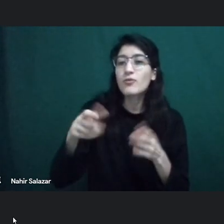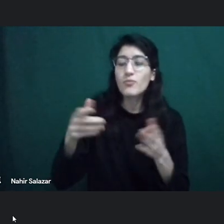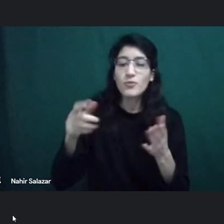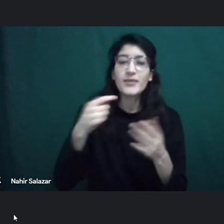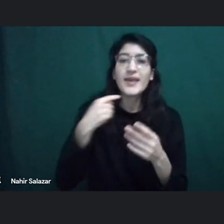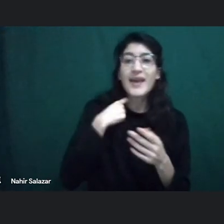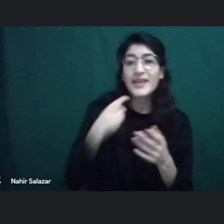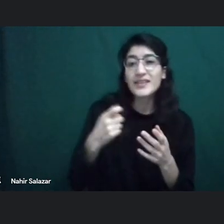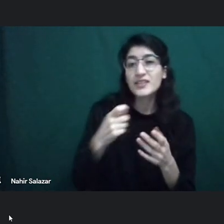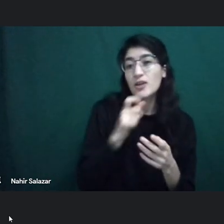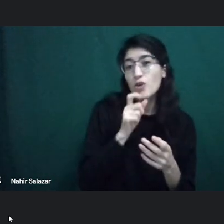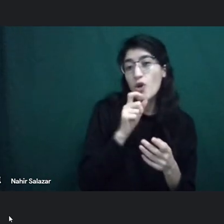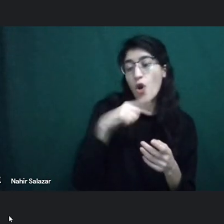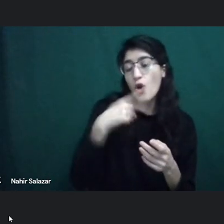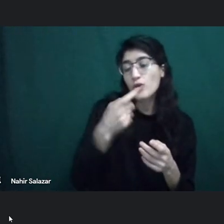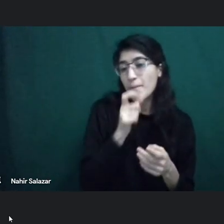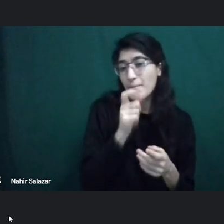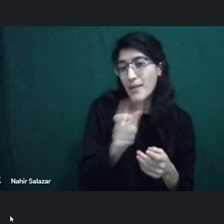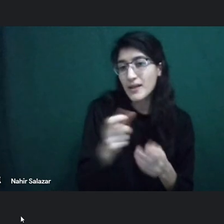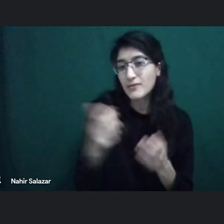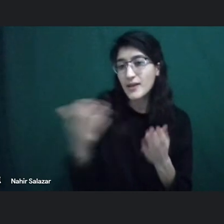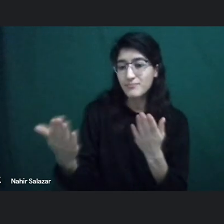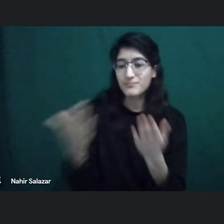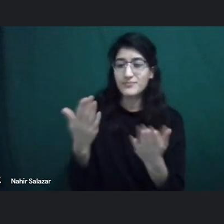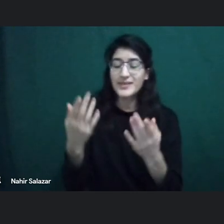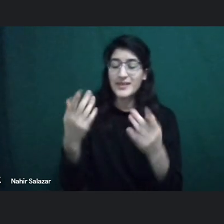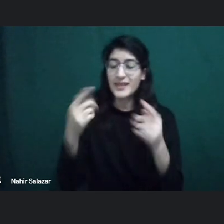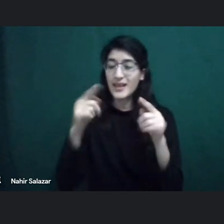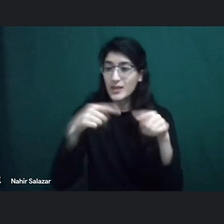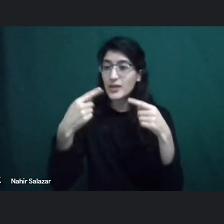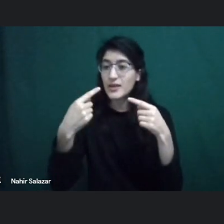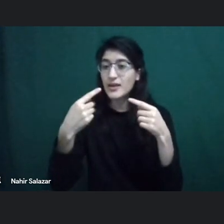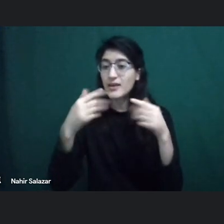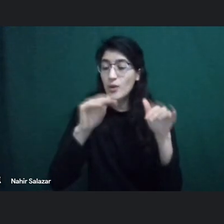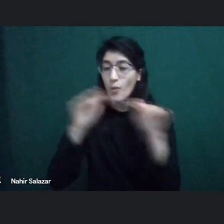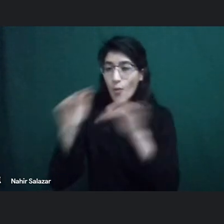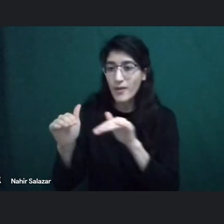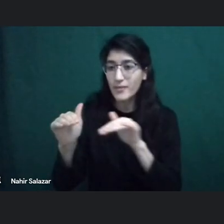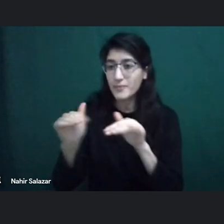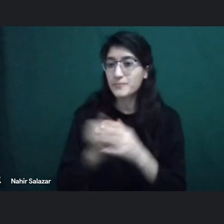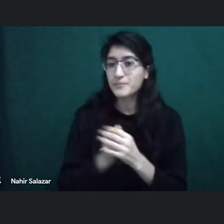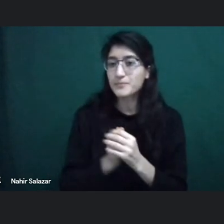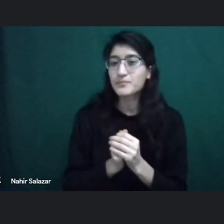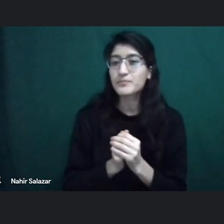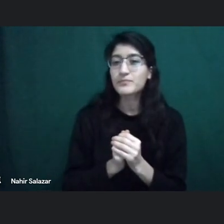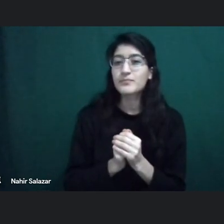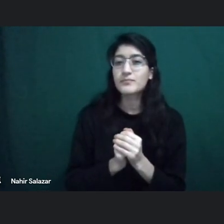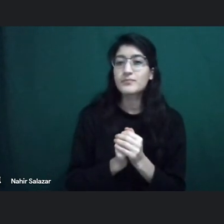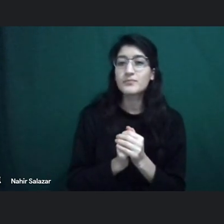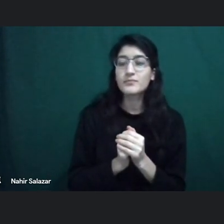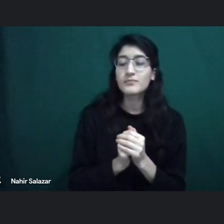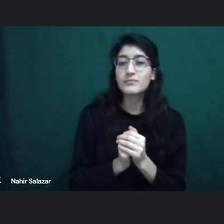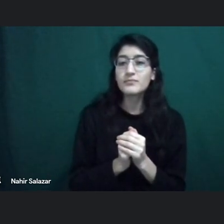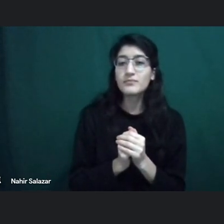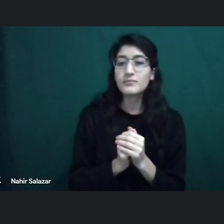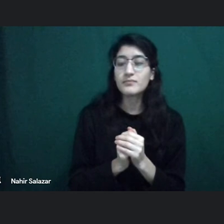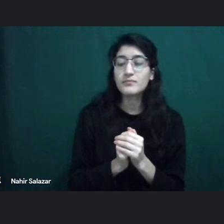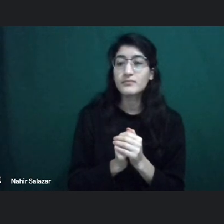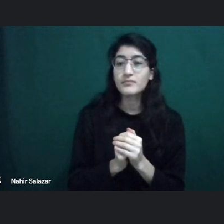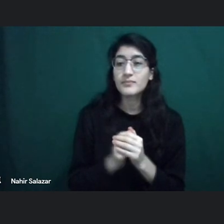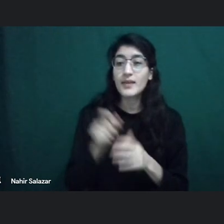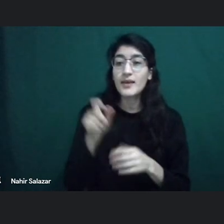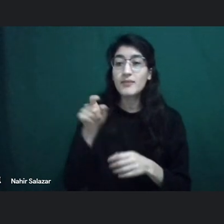ante, ente. ¿Sí? Bien, si esa palabra que termina en ing